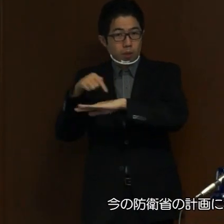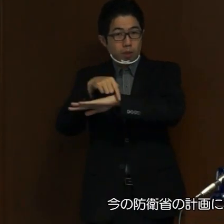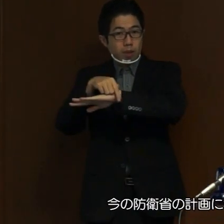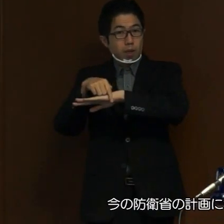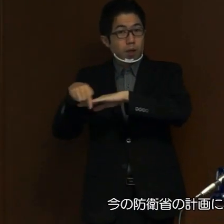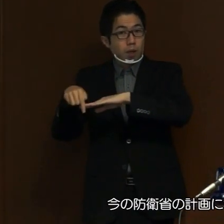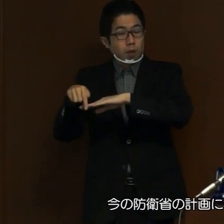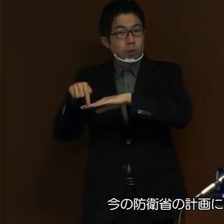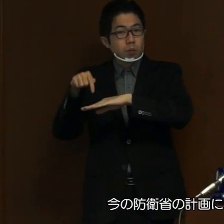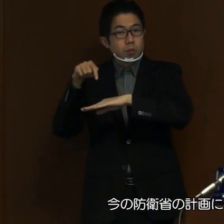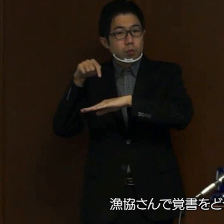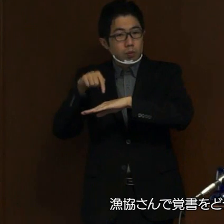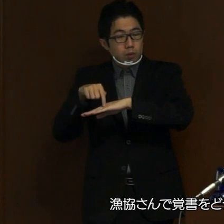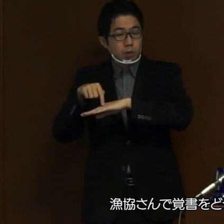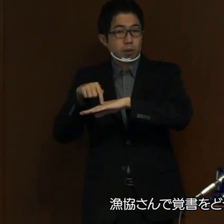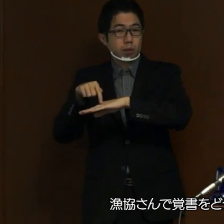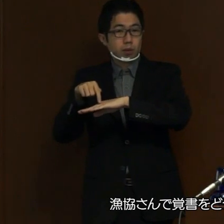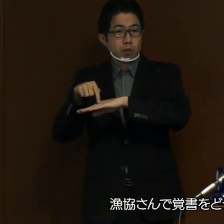イントは、